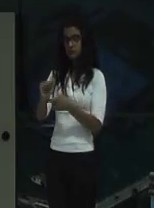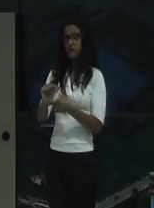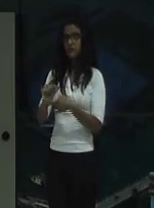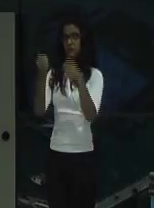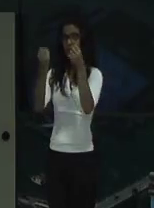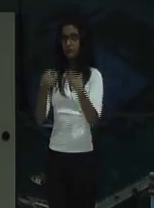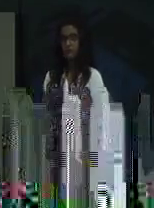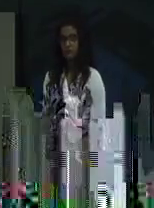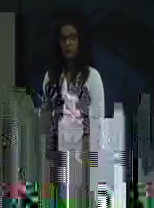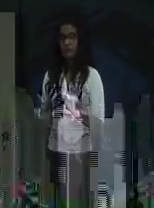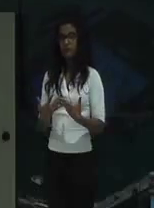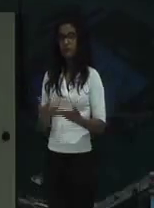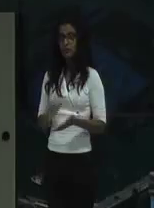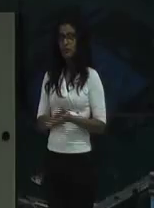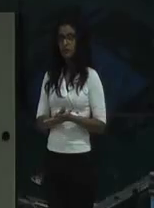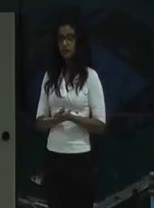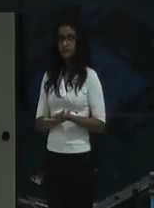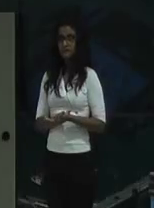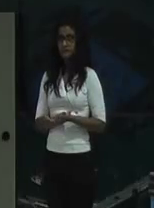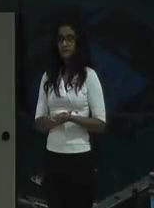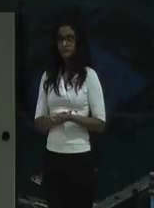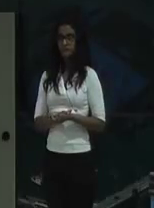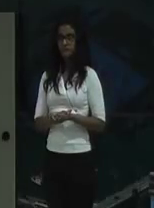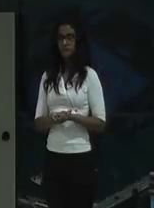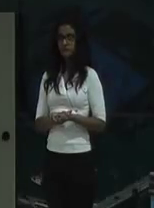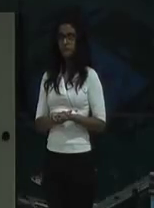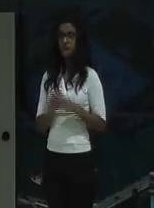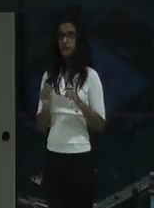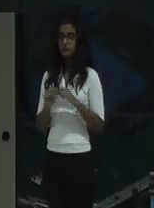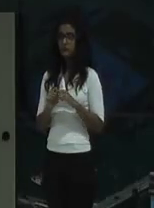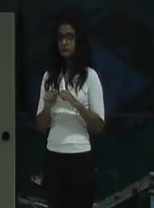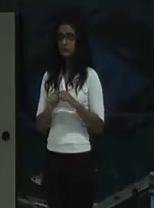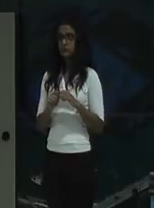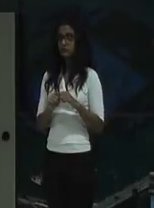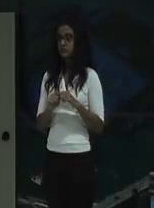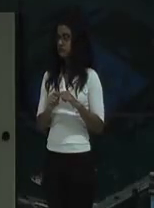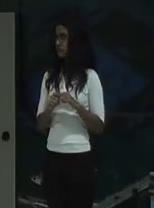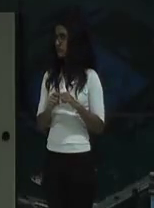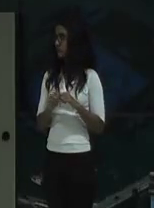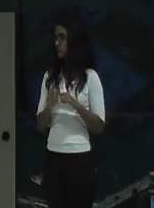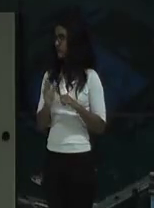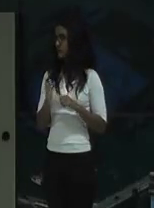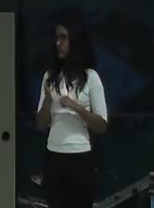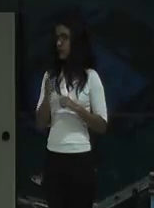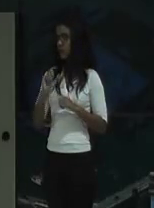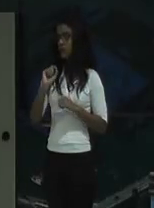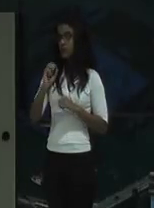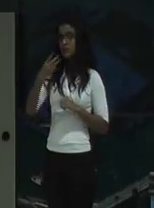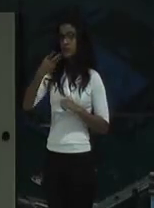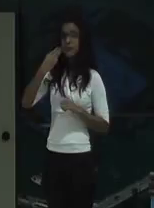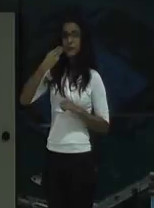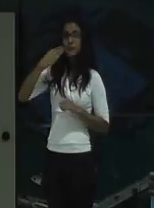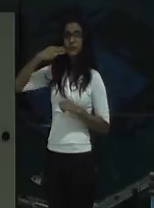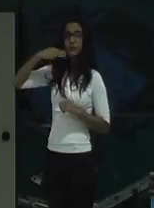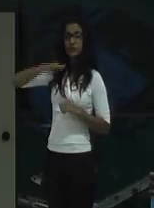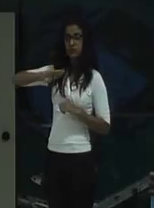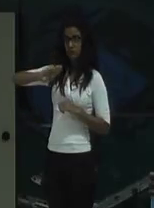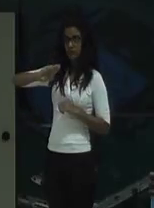seu pronunciamento que ela fez uma economia de mais de 3 milhões em folha